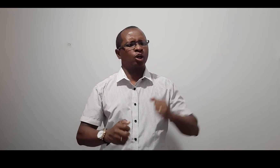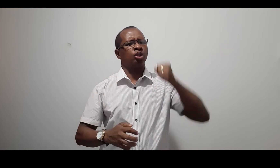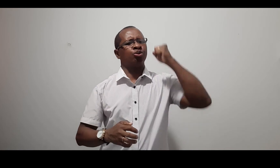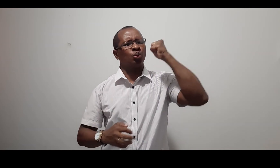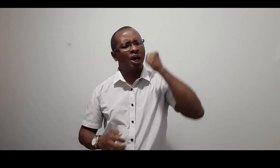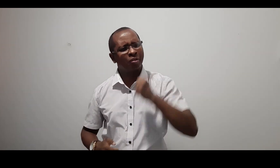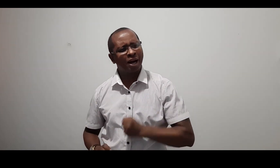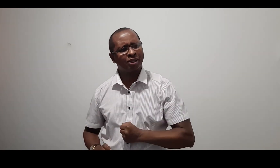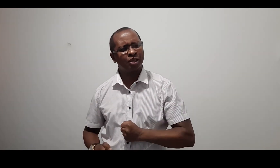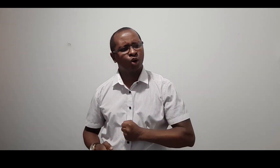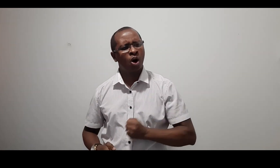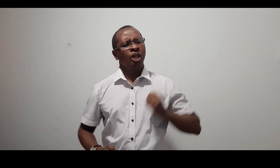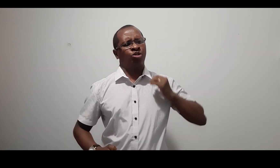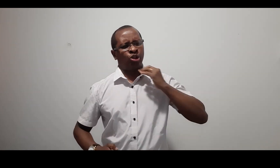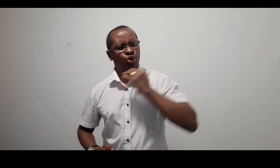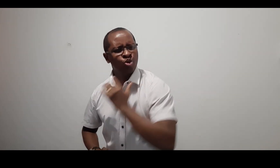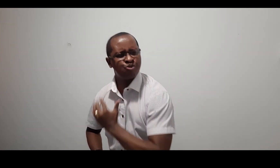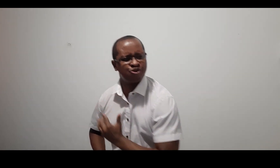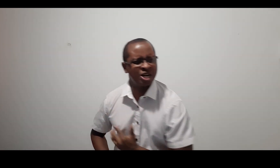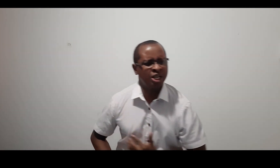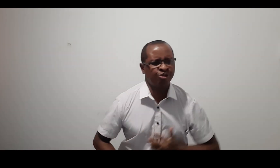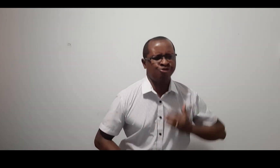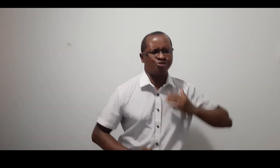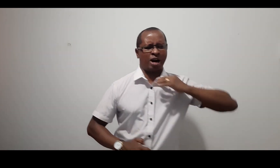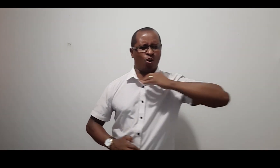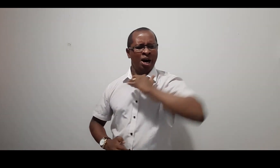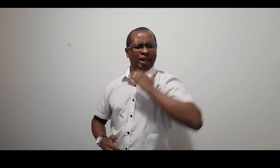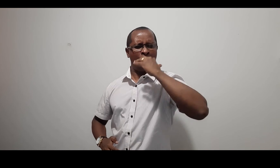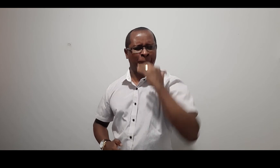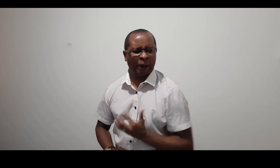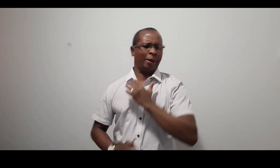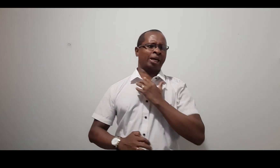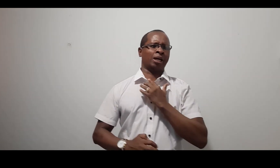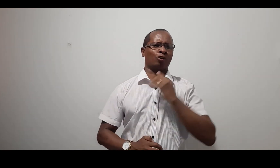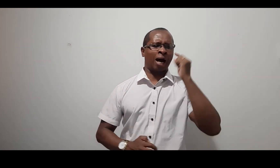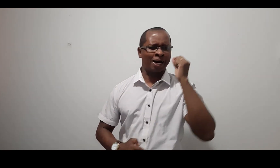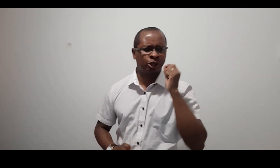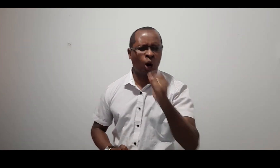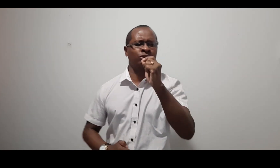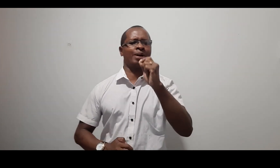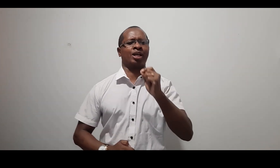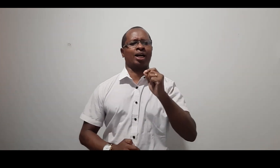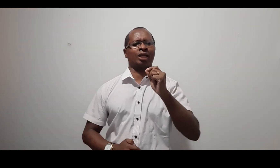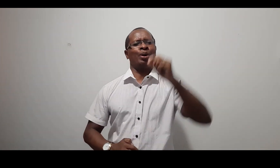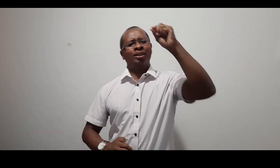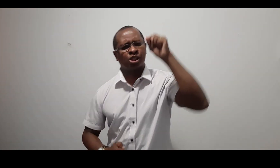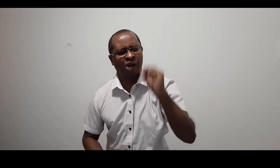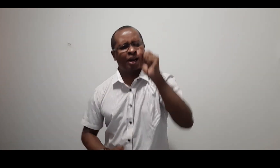de vonoin'Andriamanitra ny eloko, diovony ny fonao raha mibebaka ianao, tahaka nataony tamin'ilay zanaka taloha hoe ty zanako